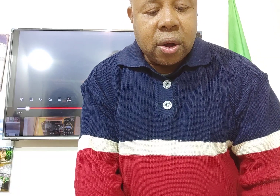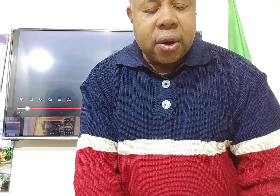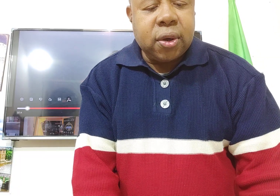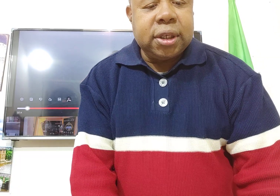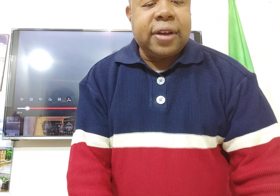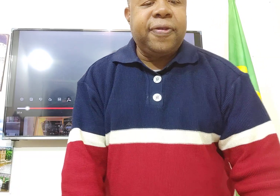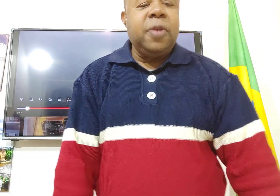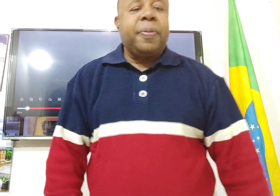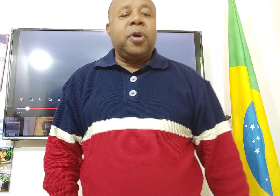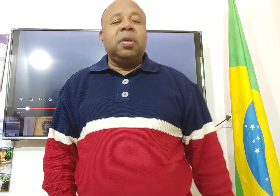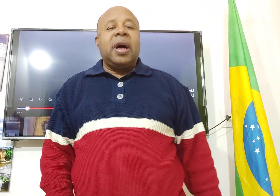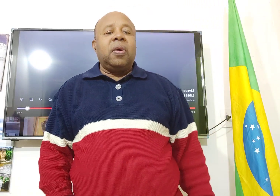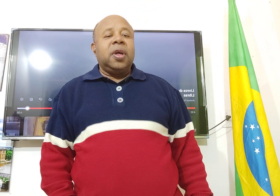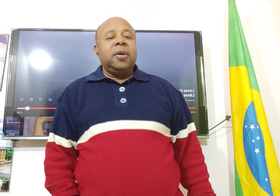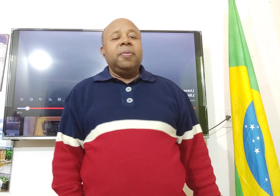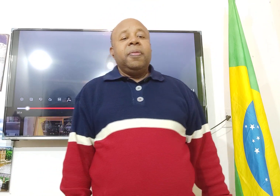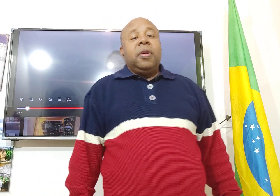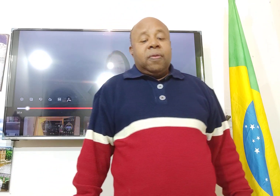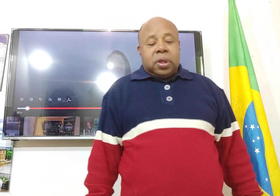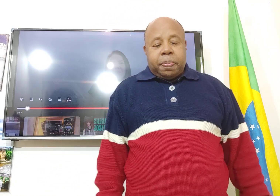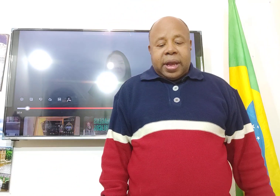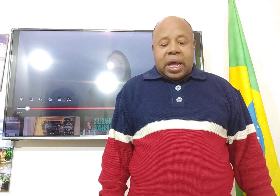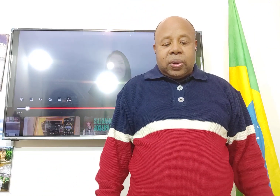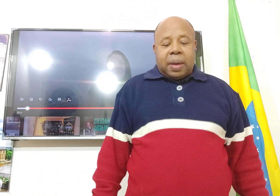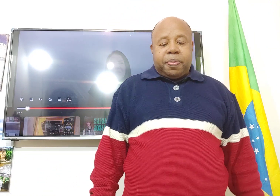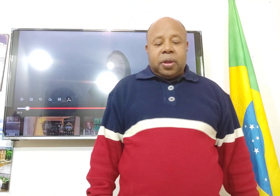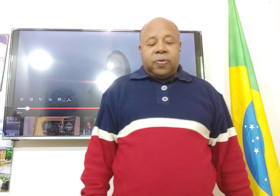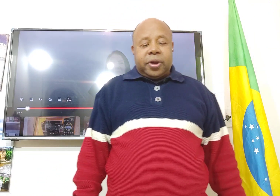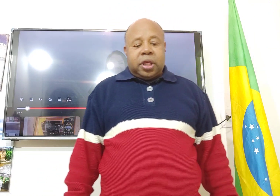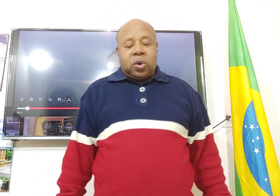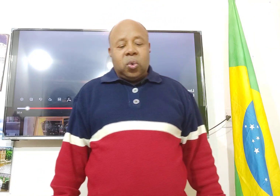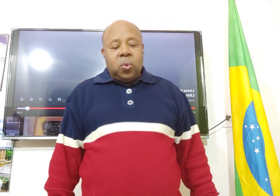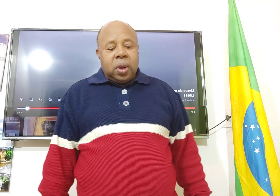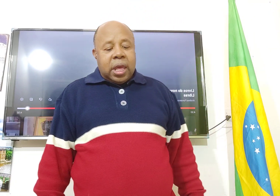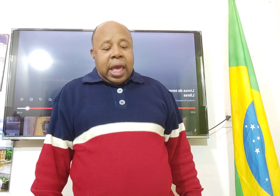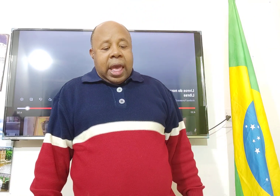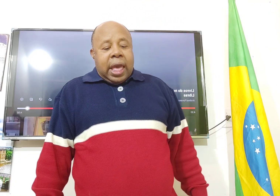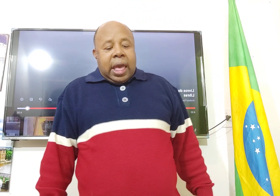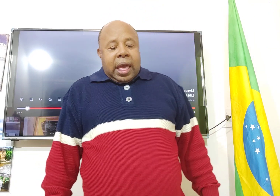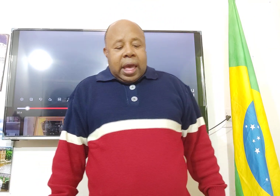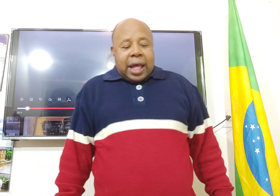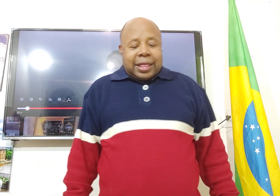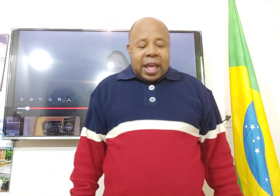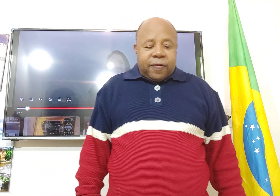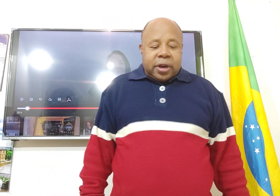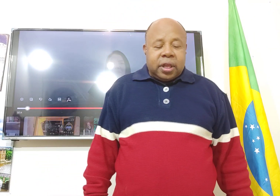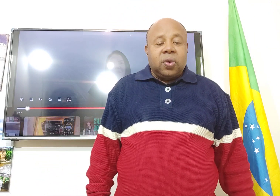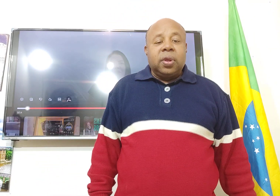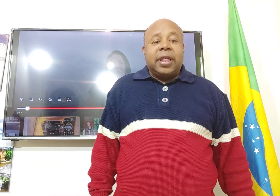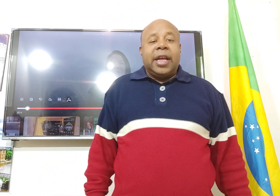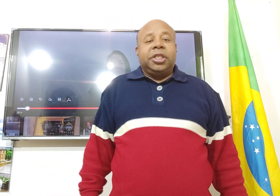Qual que é o desafio para a próxima aula? Você pegar do versículo 1 até o versículo 7,